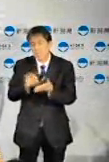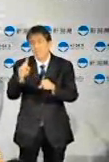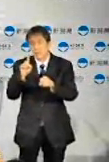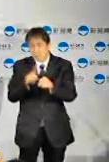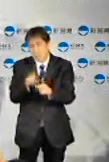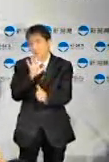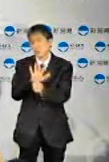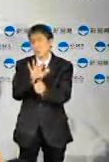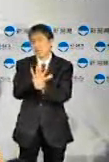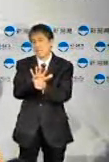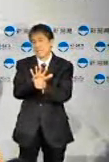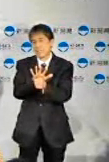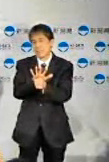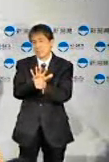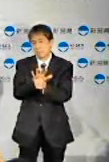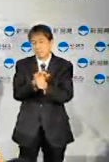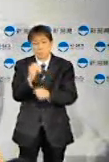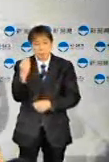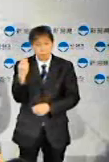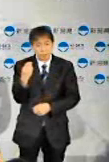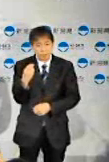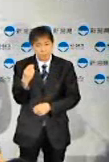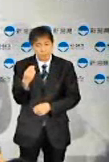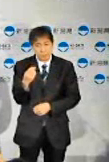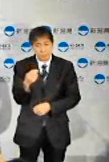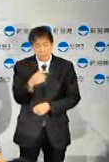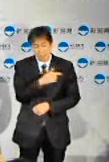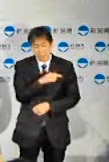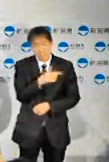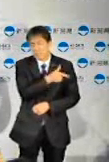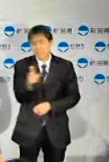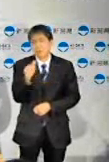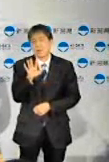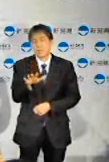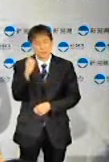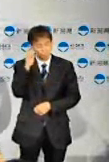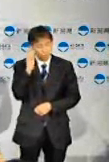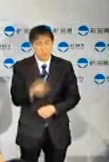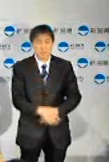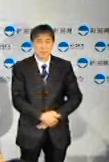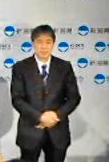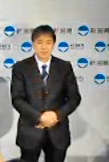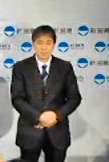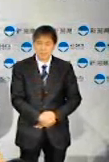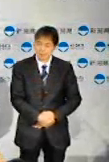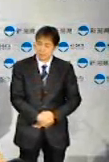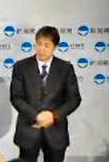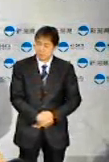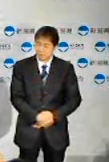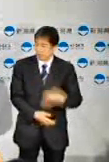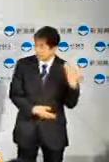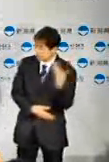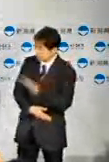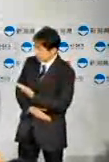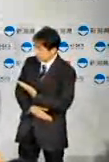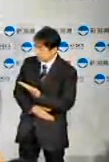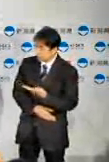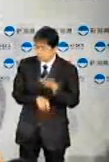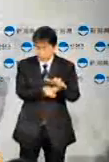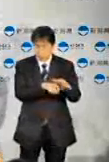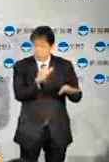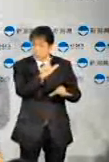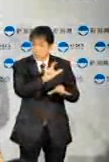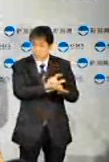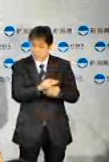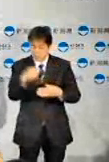か、まあ、いろんな事実上のものが多いと思いますね。 あとあの、まあ、村上太陽沖がこ